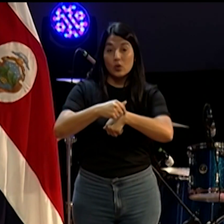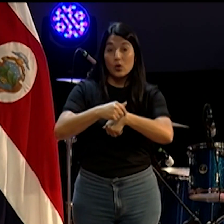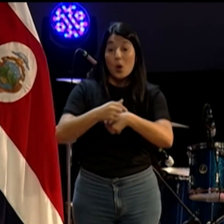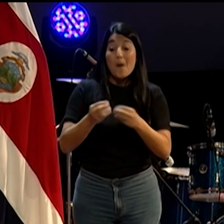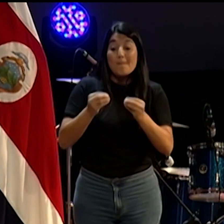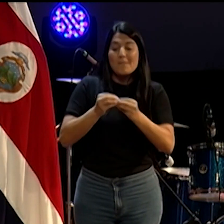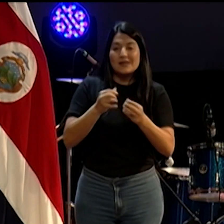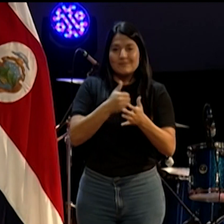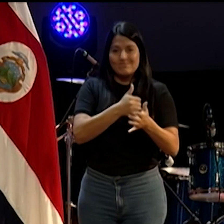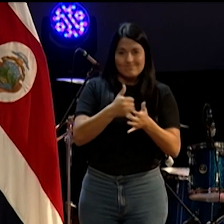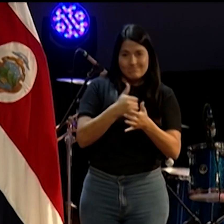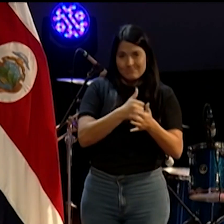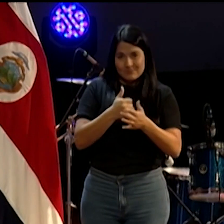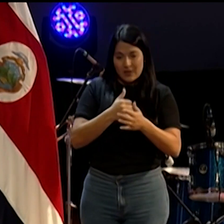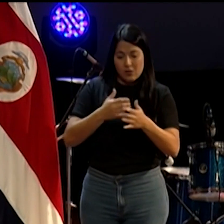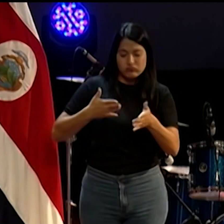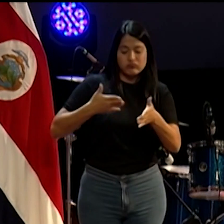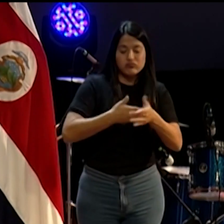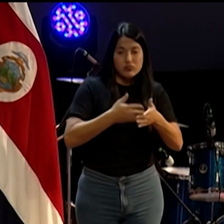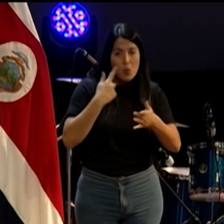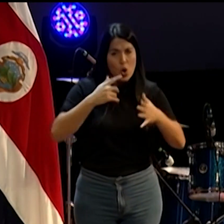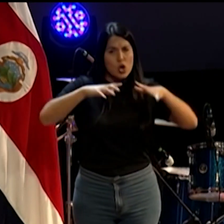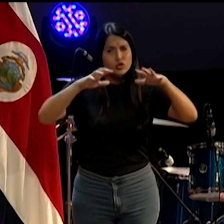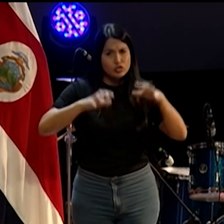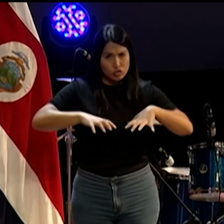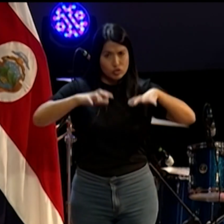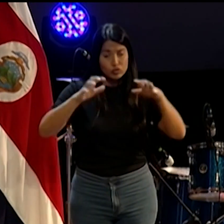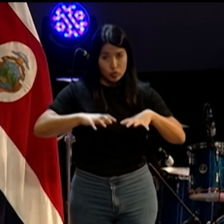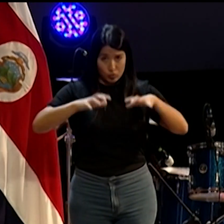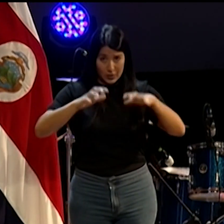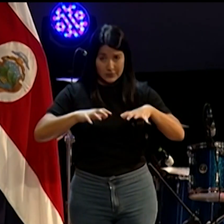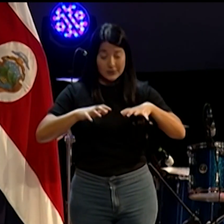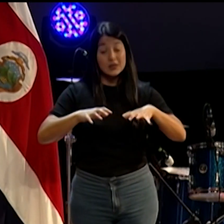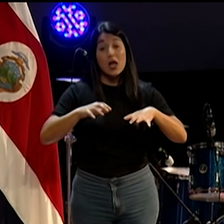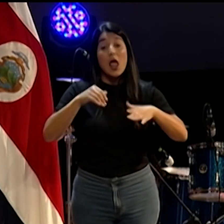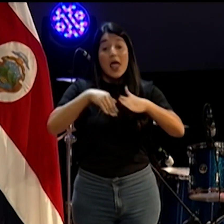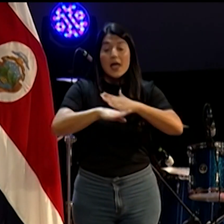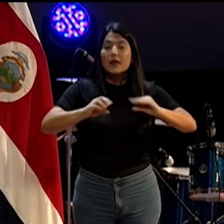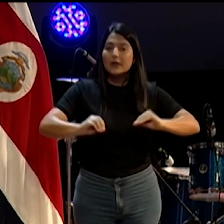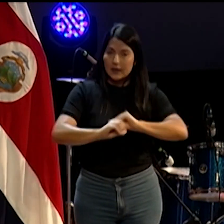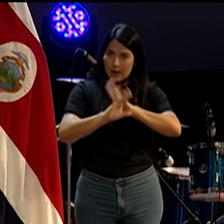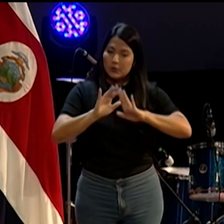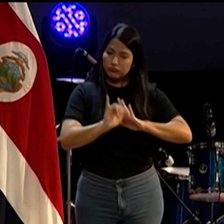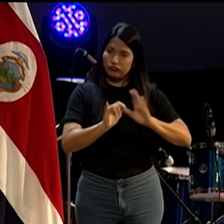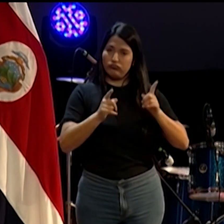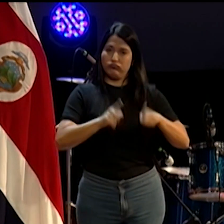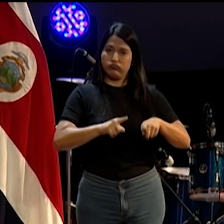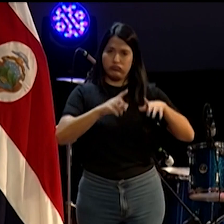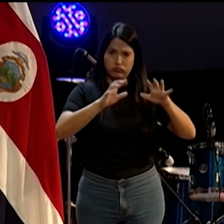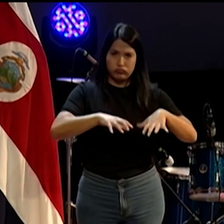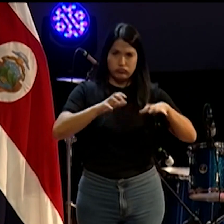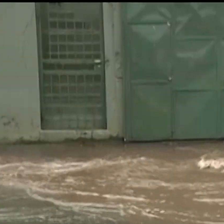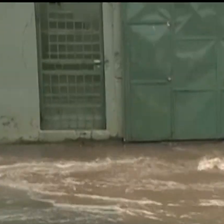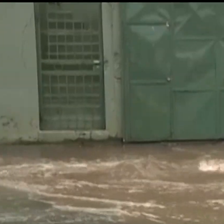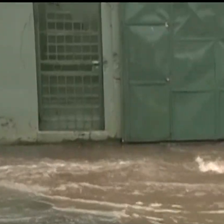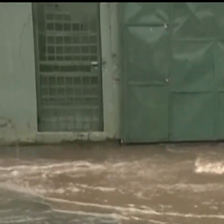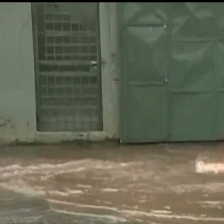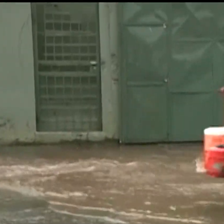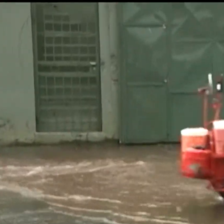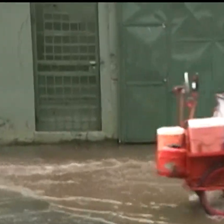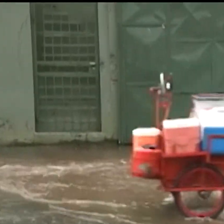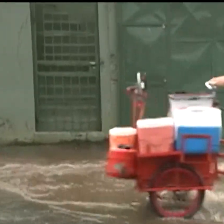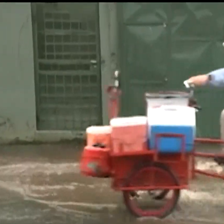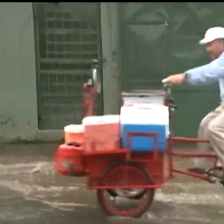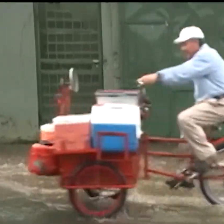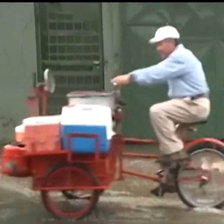propensos a lluvias de débiles a moderadas. Durante la mañana hemos tenido esa condición y también durante la madrugada. Según